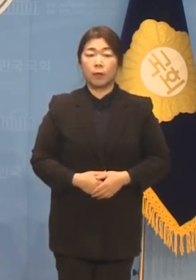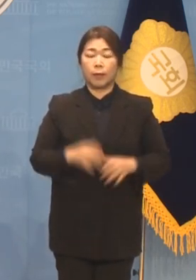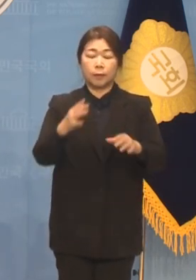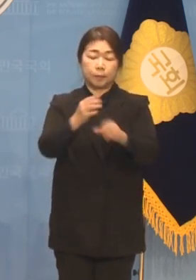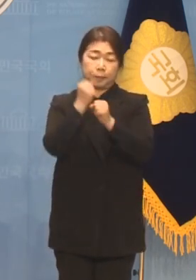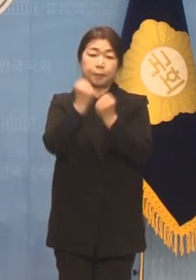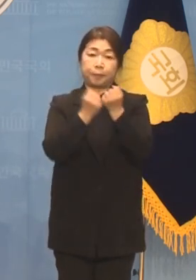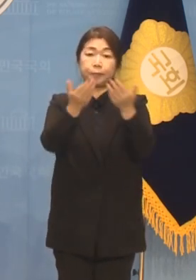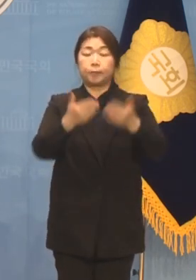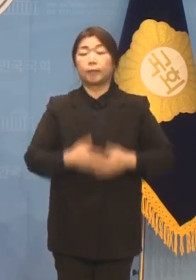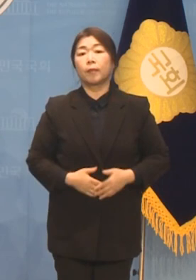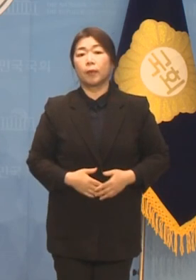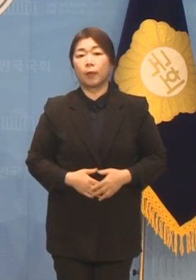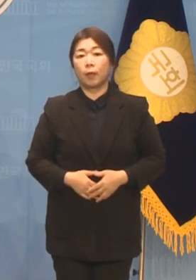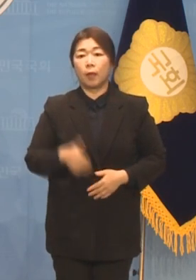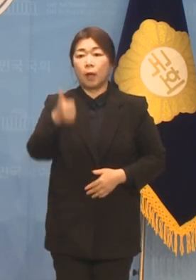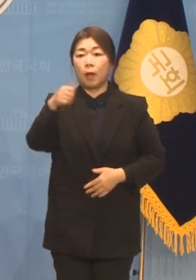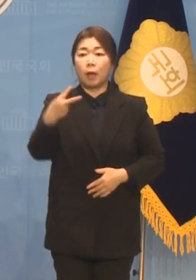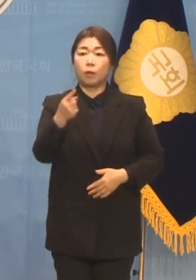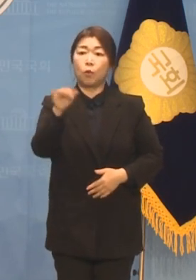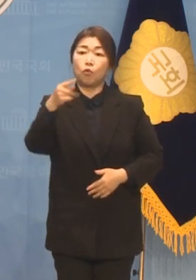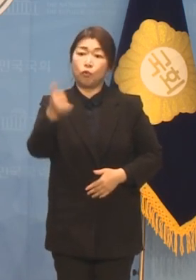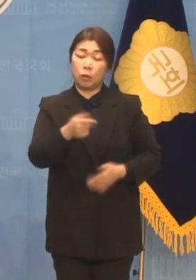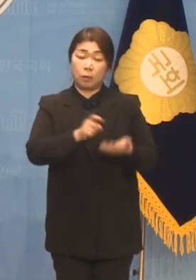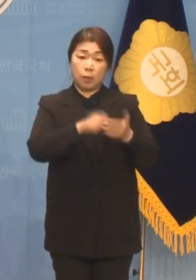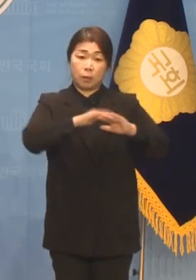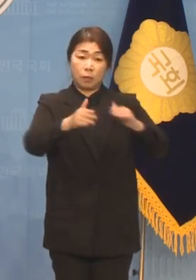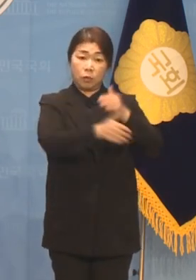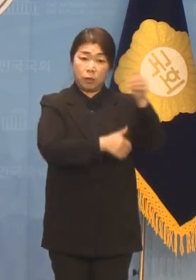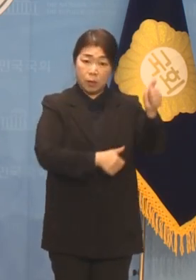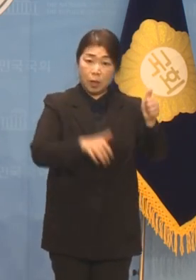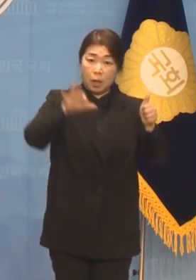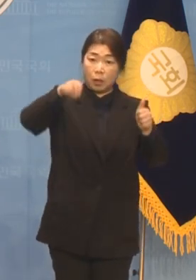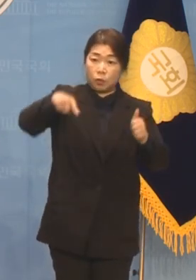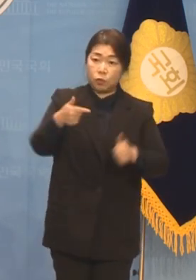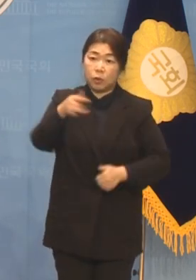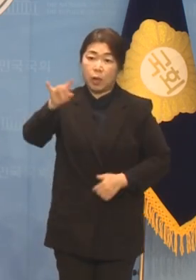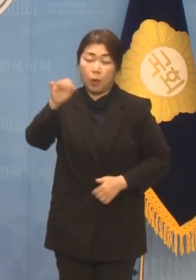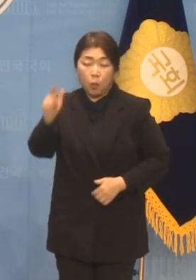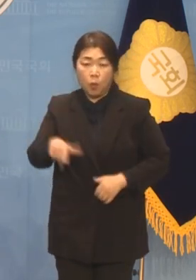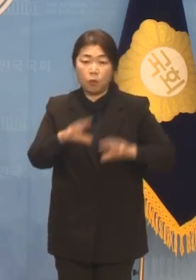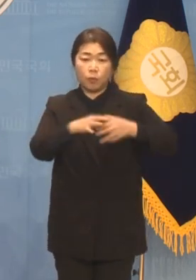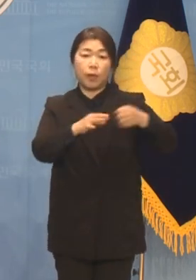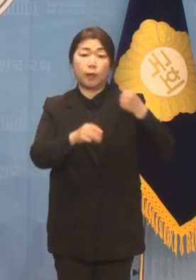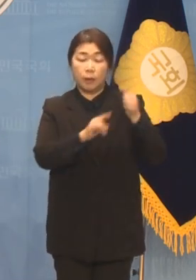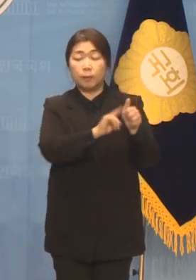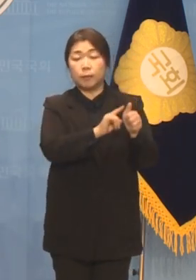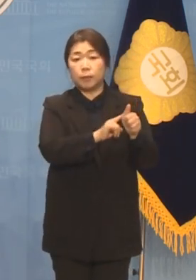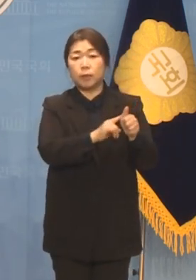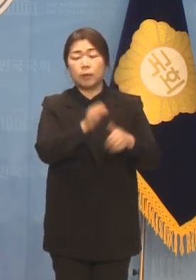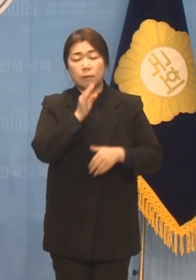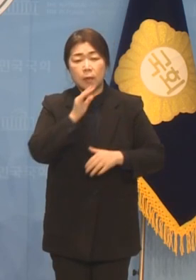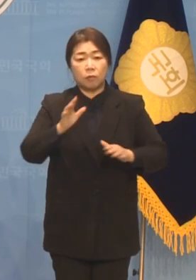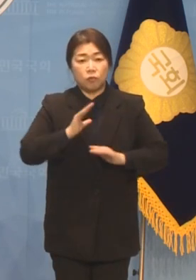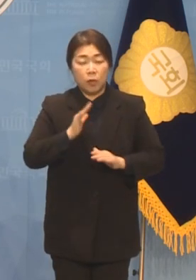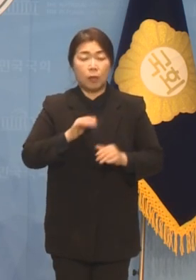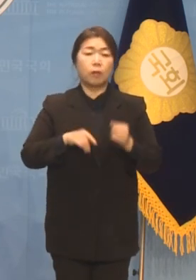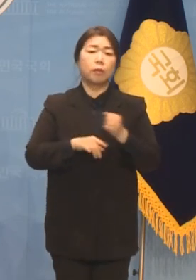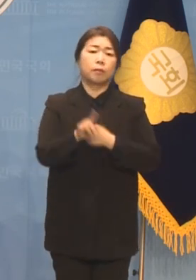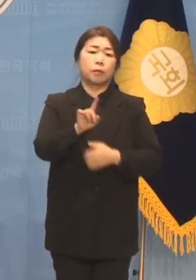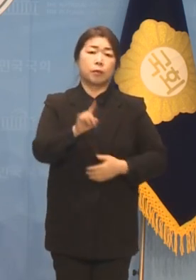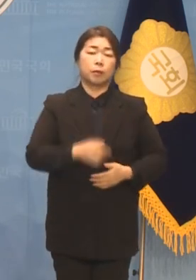정리하겠습니다. 한동훈 비상대책위원장, 윤재욱 원내대표를 비롯한 국민의힘이 진정으로 두려워하는